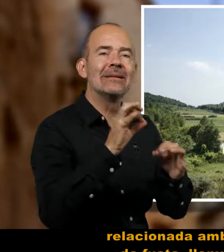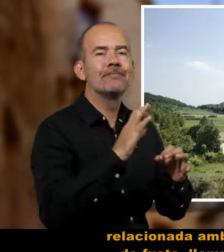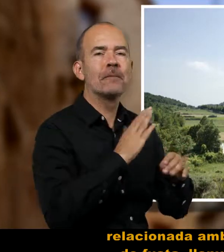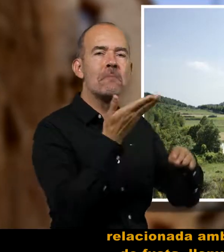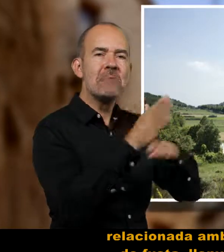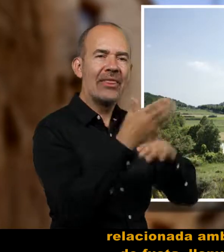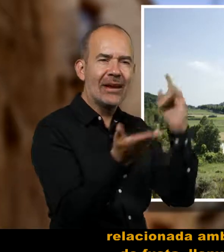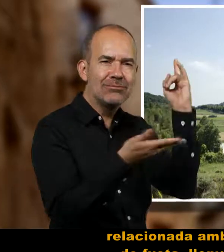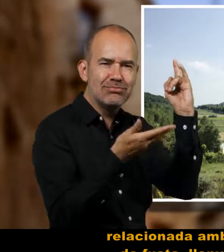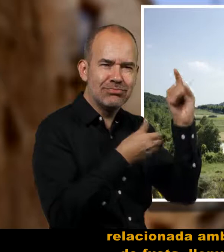i carbó.